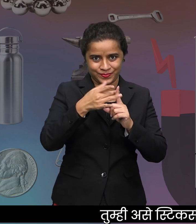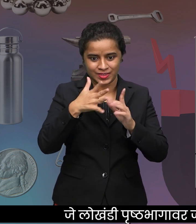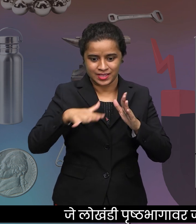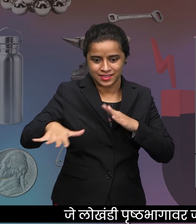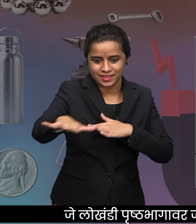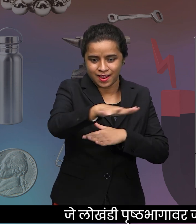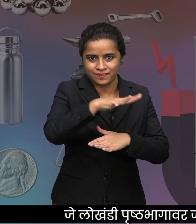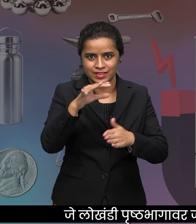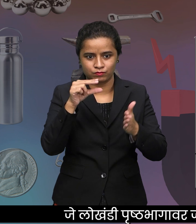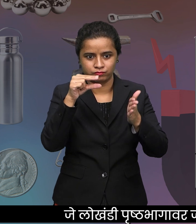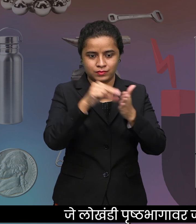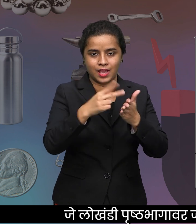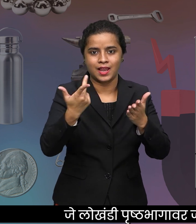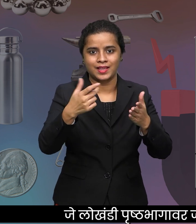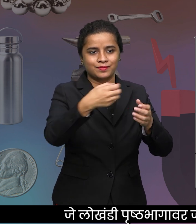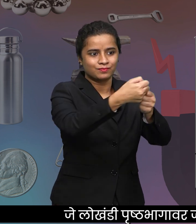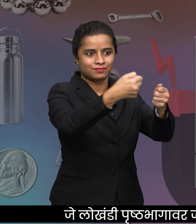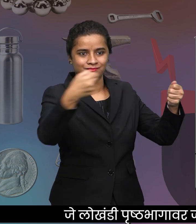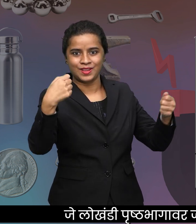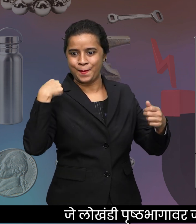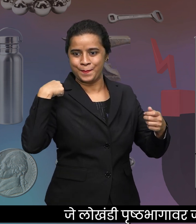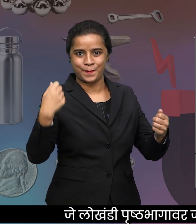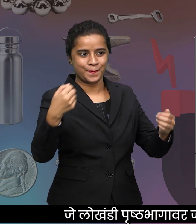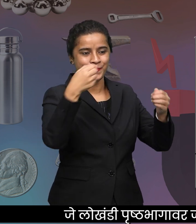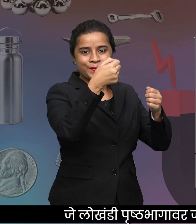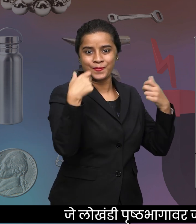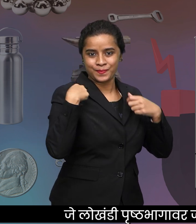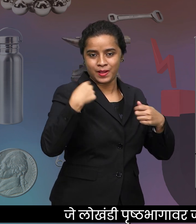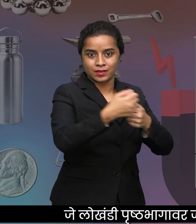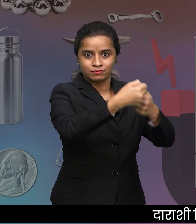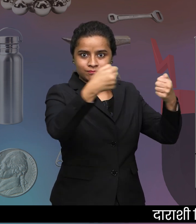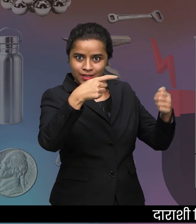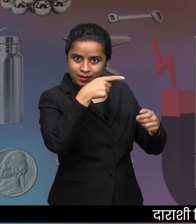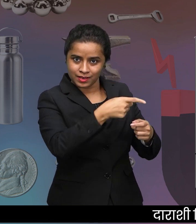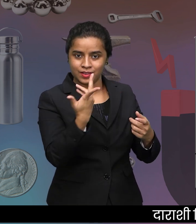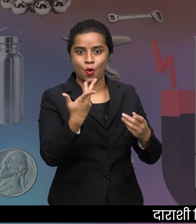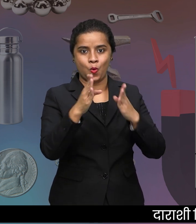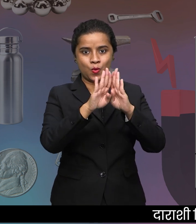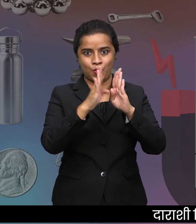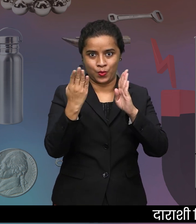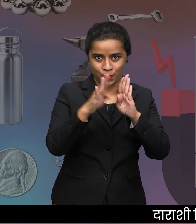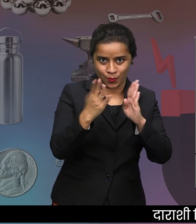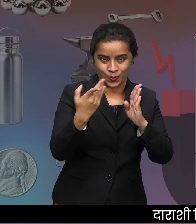जे लोखंडी पृष्ठभागावर जसे की अल्मिरा किंवा रेफ्रिजरेटरच्या दाराशी चिकटलेले असतात.